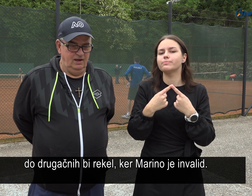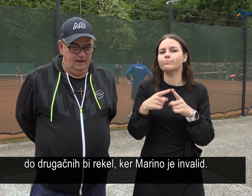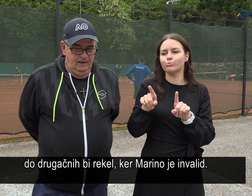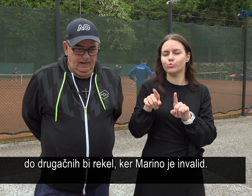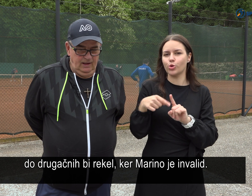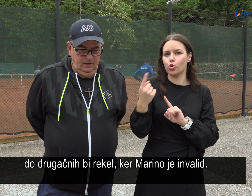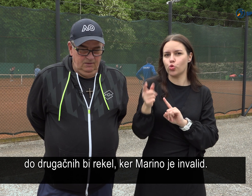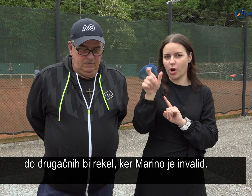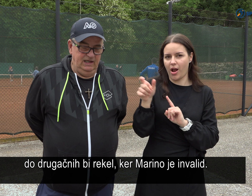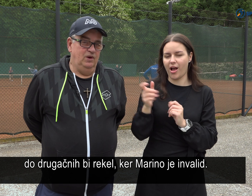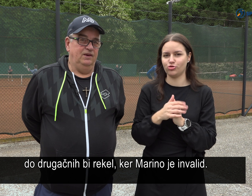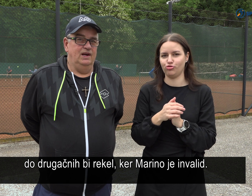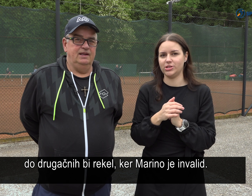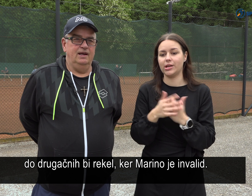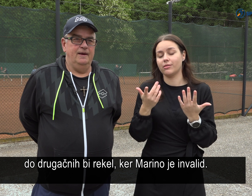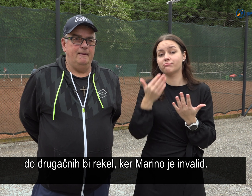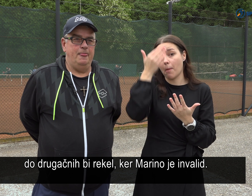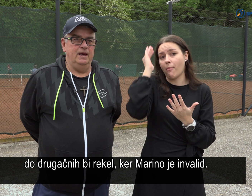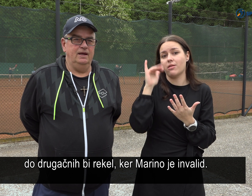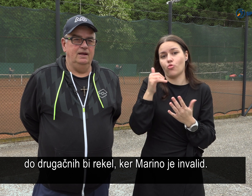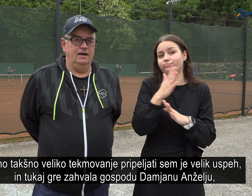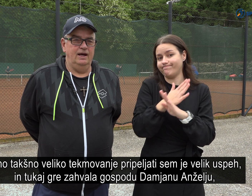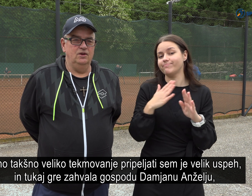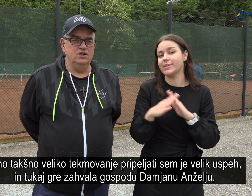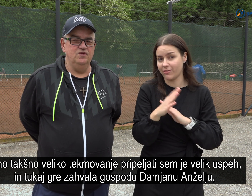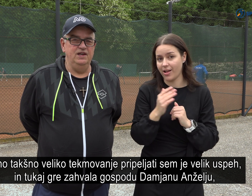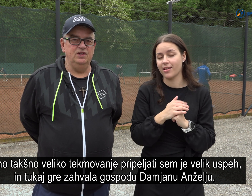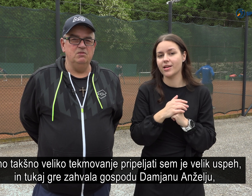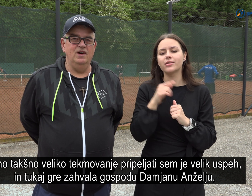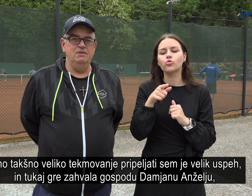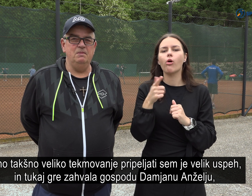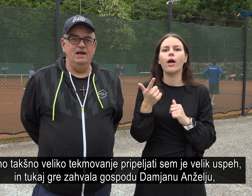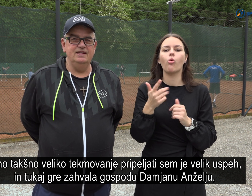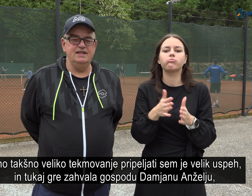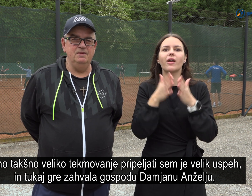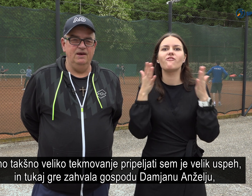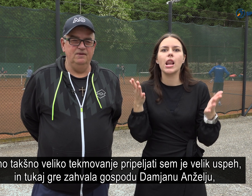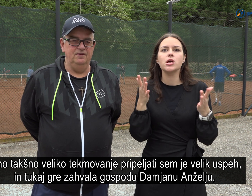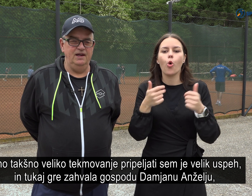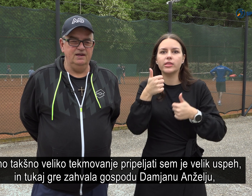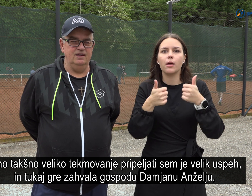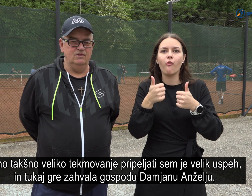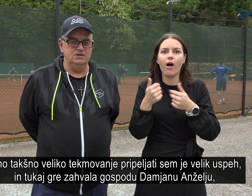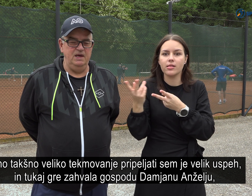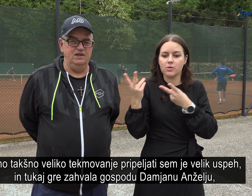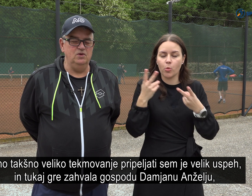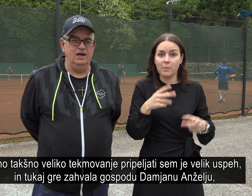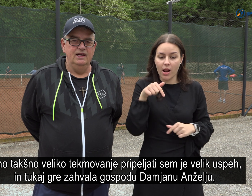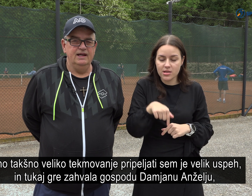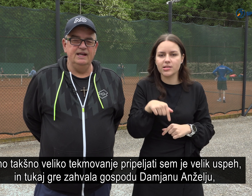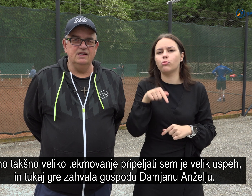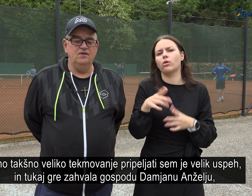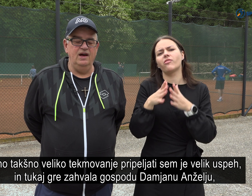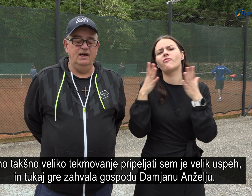ker Marino je invalid. In eno takšno veliko tekmovanje pripeljati sem je velik uspeh in